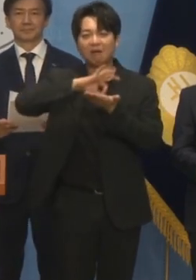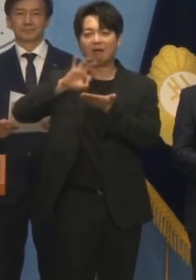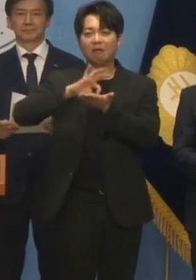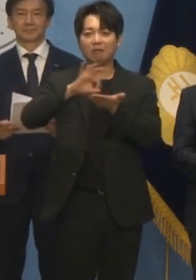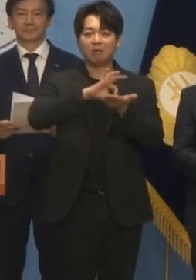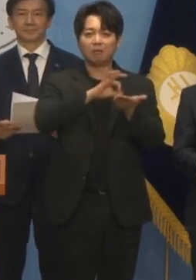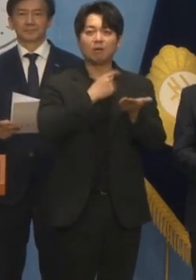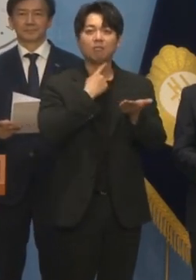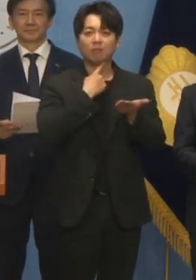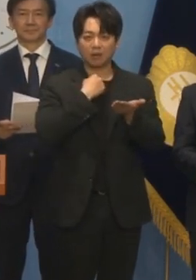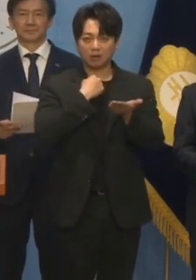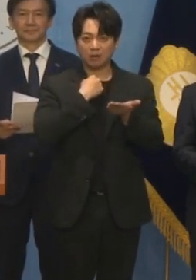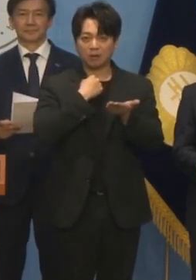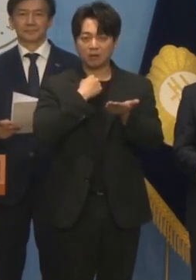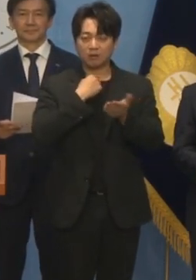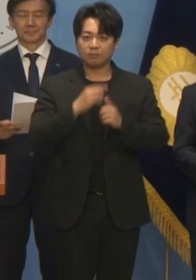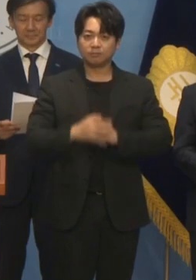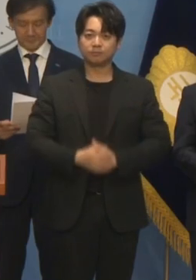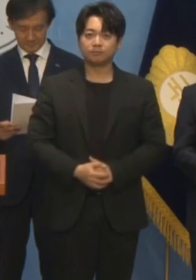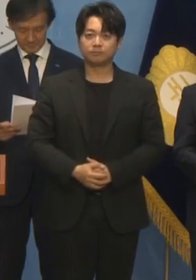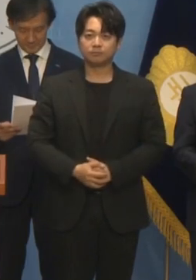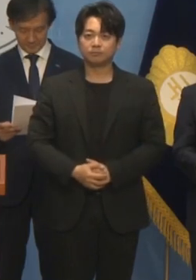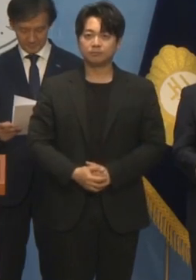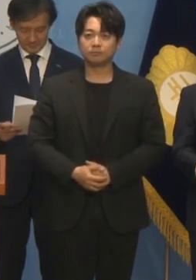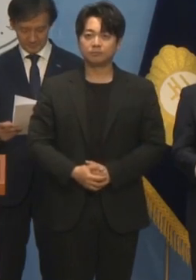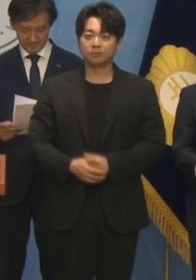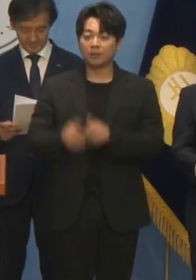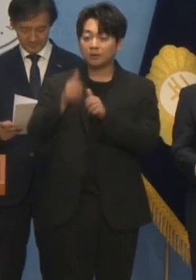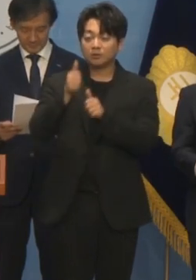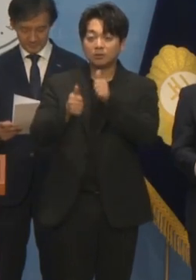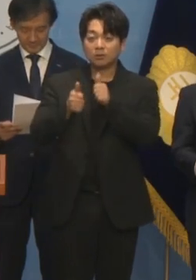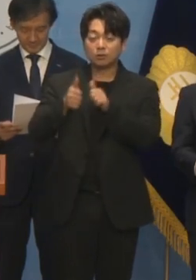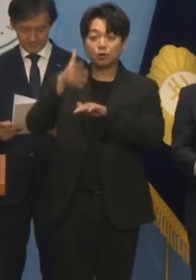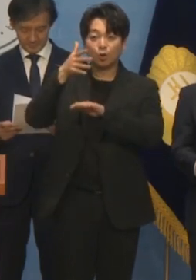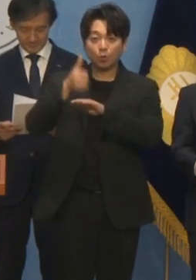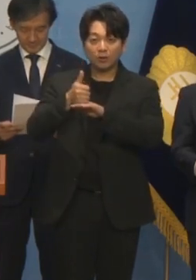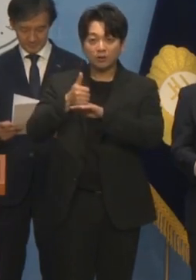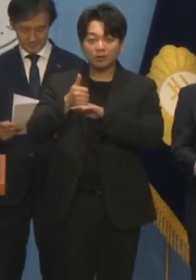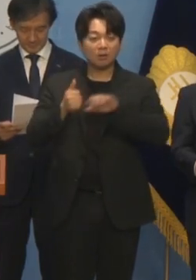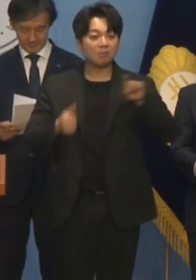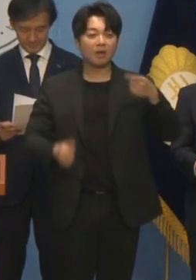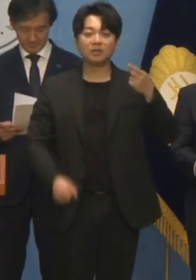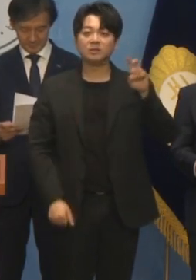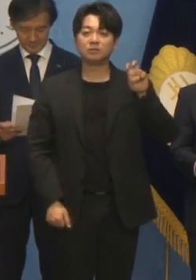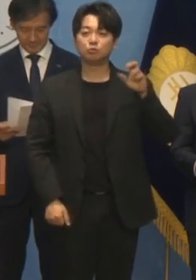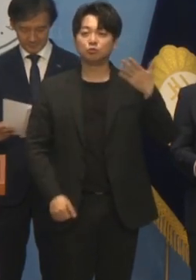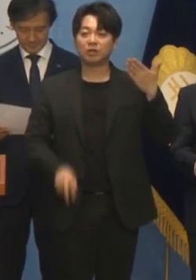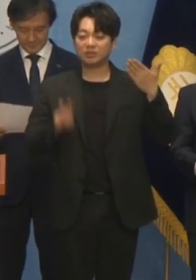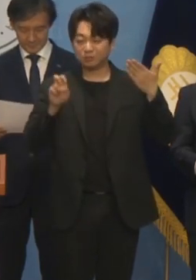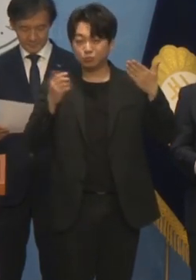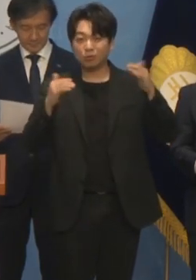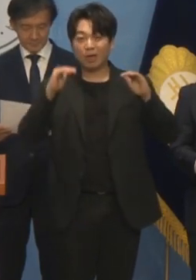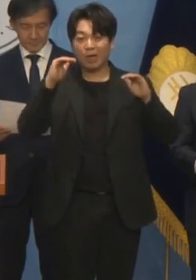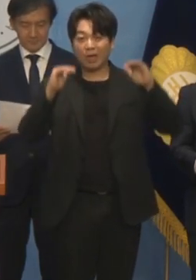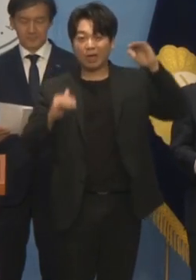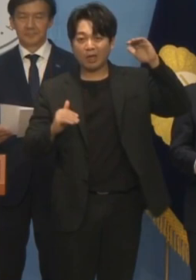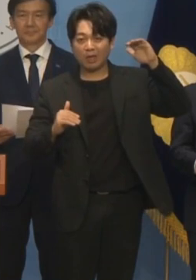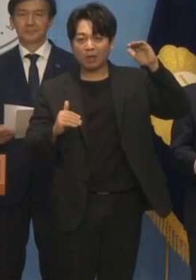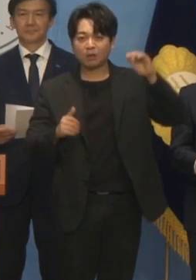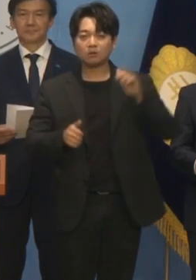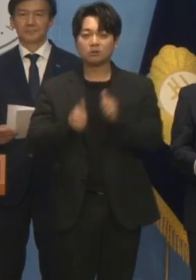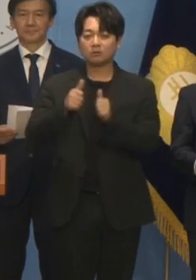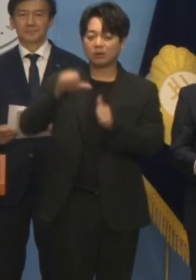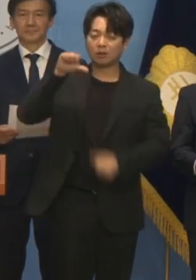호도했습니다. 결과는 29대 119 참패였습니다. 승패만을 문제 삼는